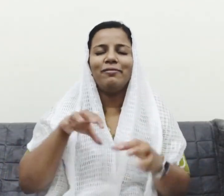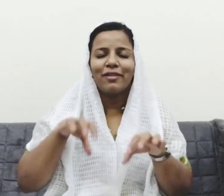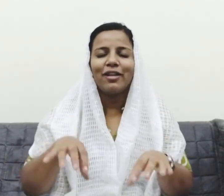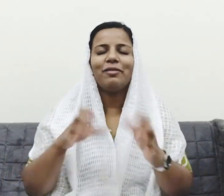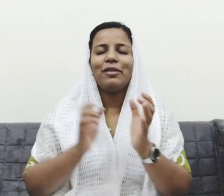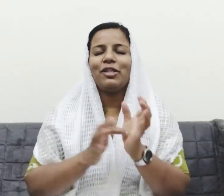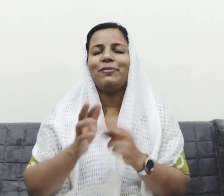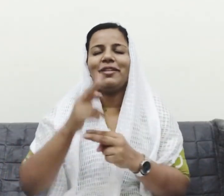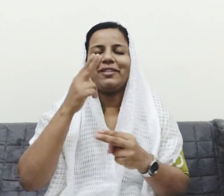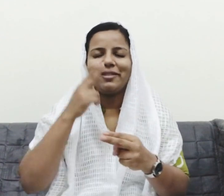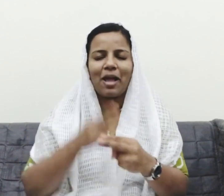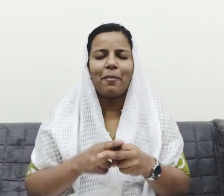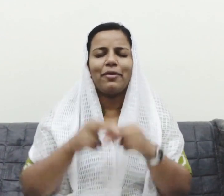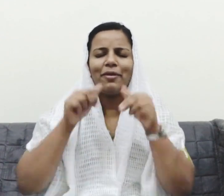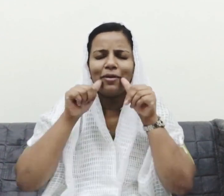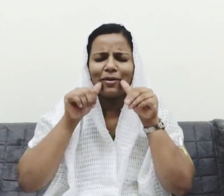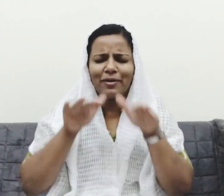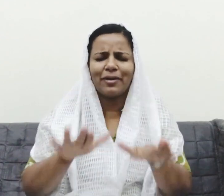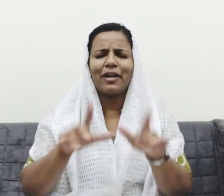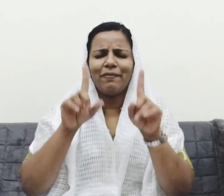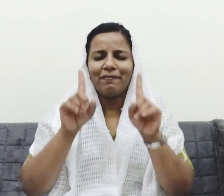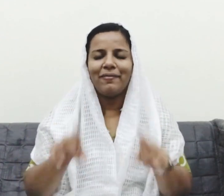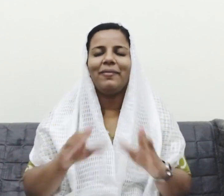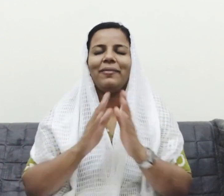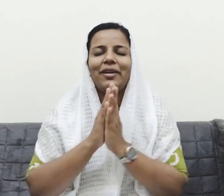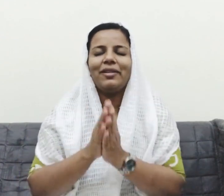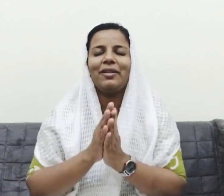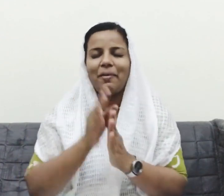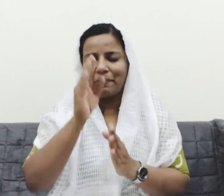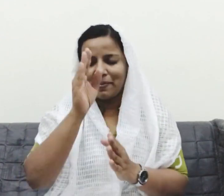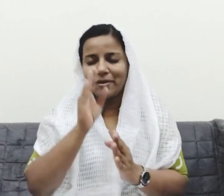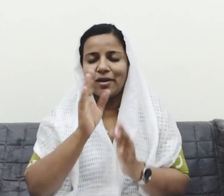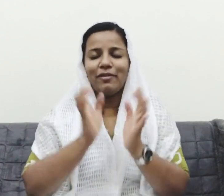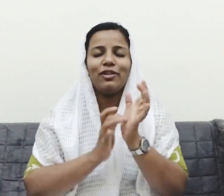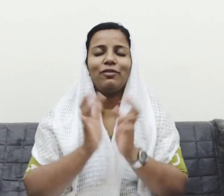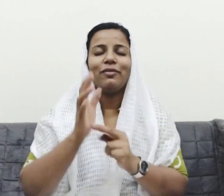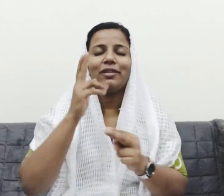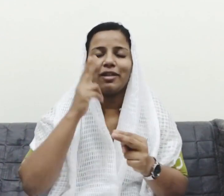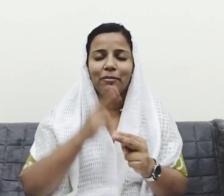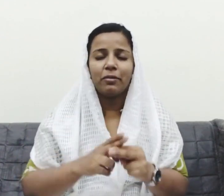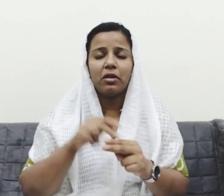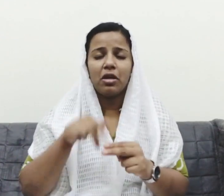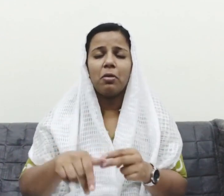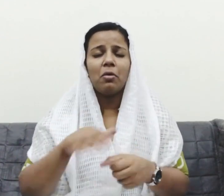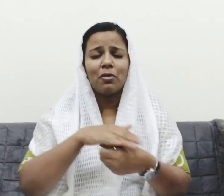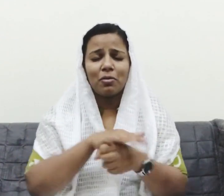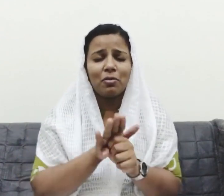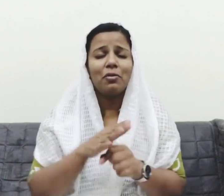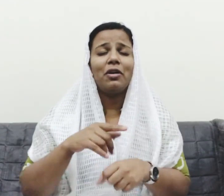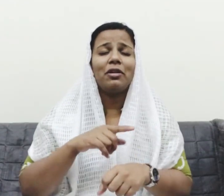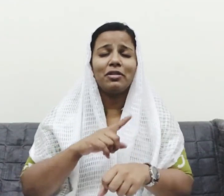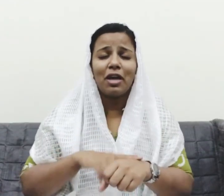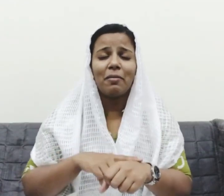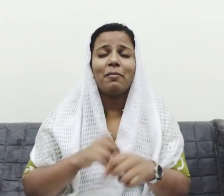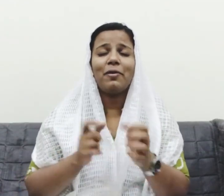യേശു ക്രിസ്തുവിന്റെ നാമത്തിൽ ഒരനുഗ്രഹമായി തീരട്ടെ എന്ന് പ്രാർത്ഥിക്കുന്നു. പിതാവേ, യേശുവിന്റെ നാമത്തിൽ ഈ മഹാമാരിയുടെ നടുവിൽ അങ്ങയുടെ ചിറകിന്റെ